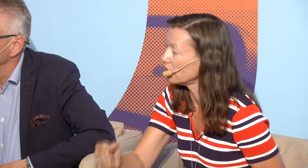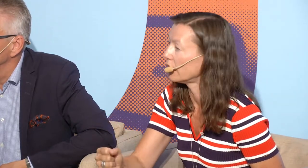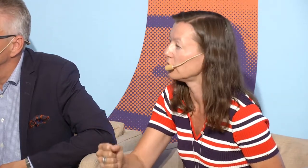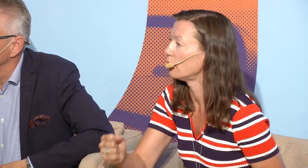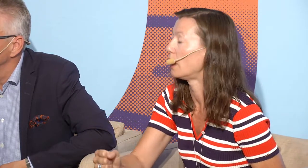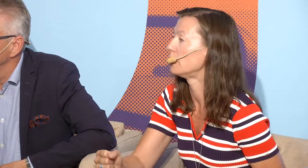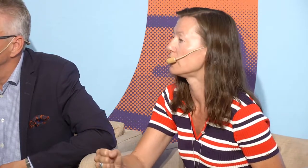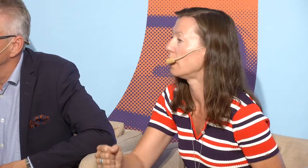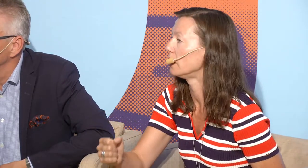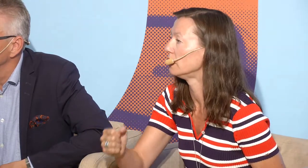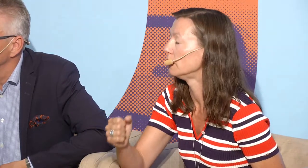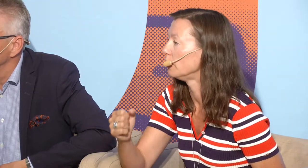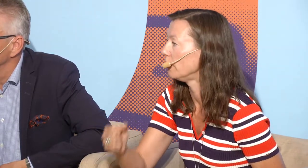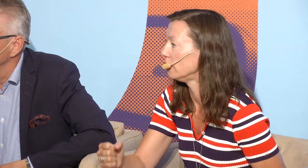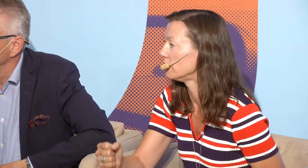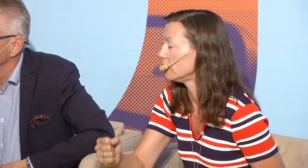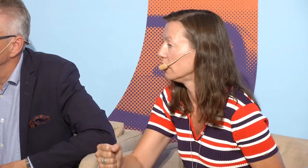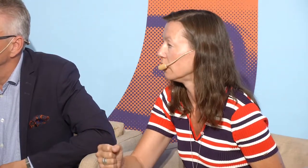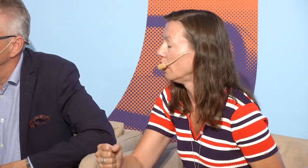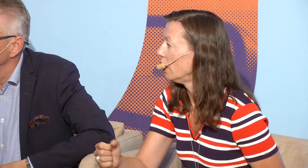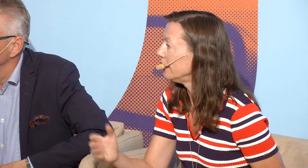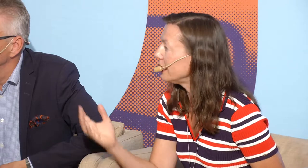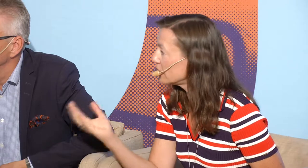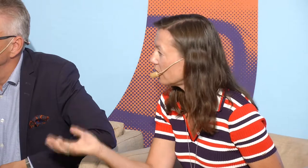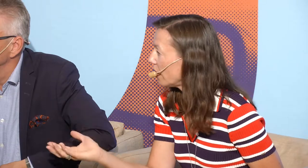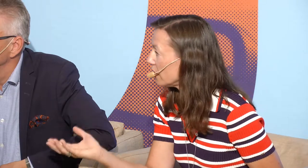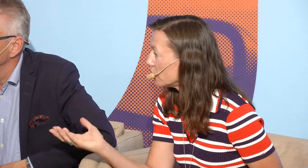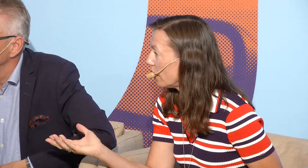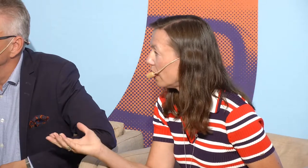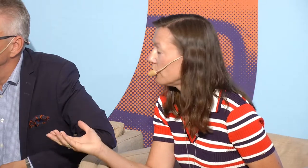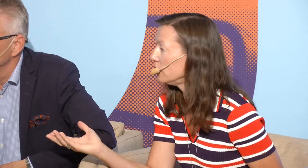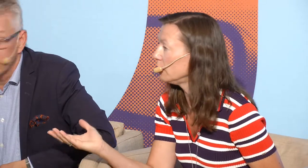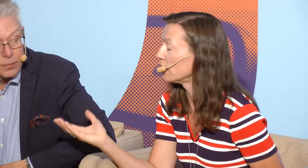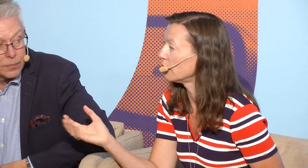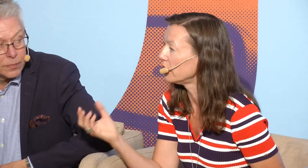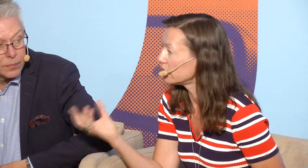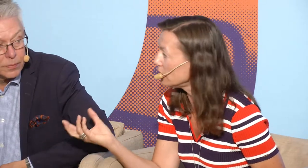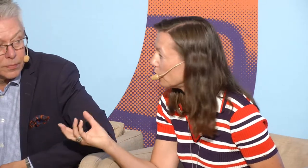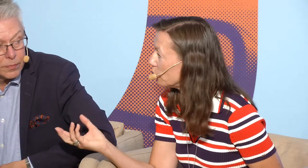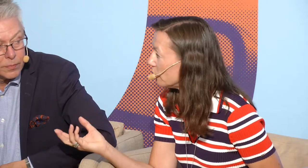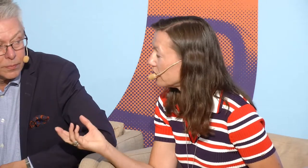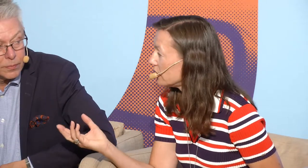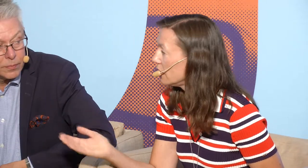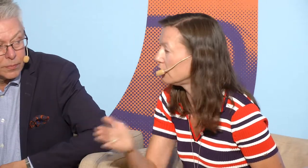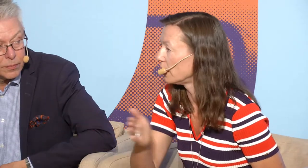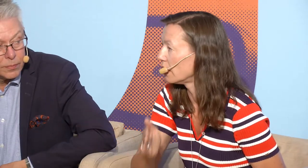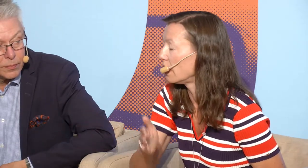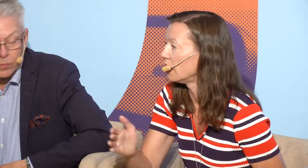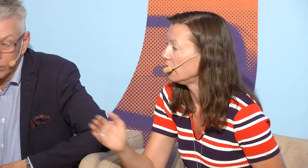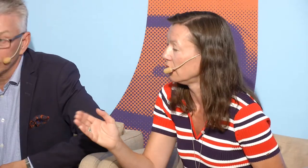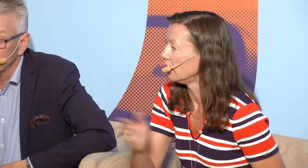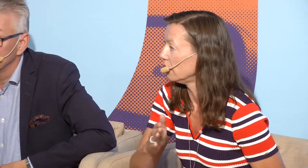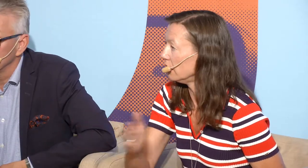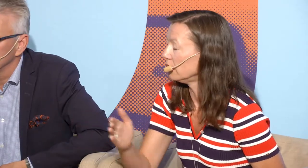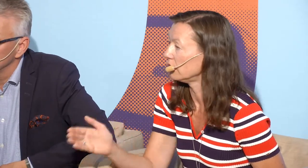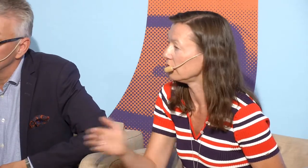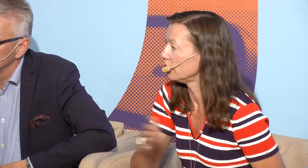in direkt på arbetsmarknaden senare. Det är lite svårare i Sverige för man har fler timmar på universitetet, man har